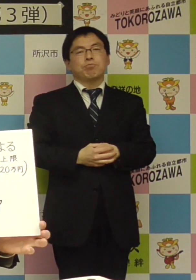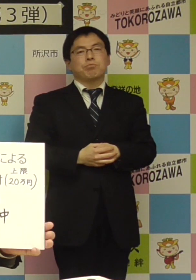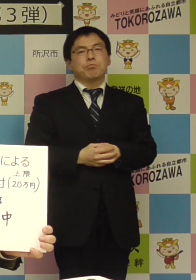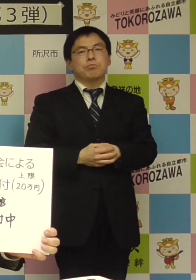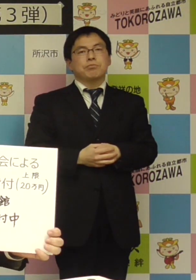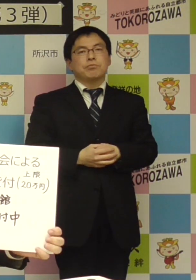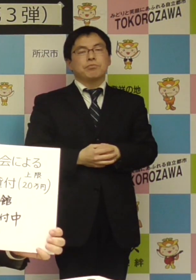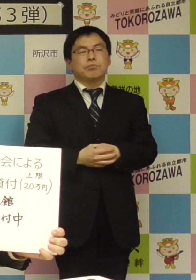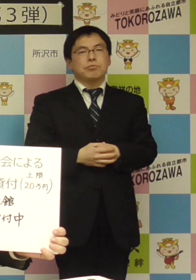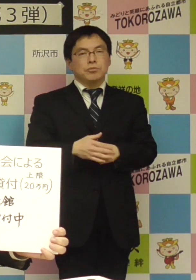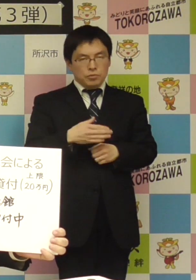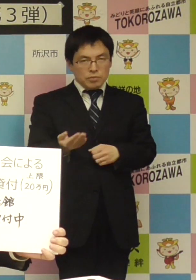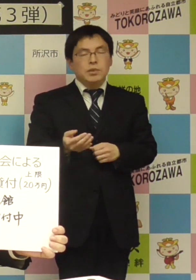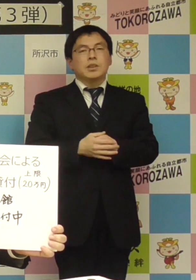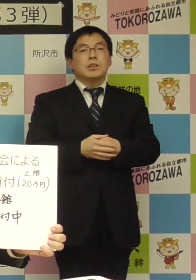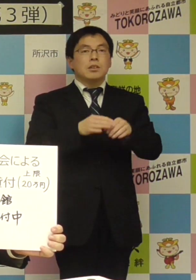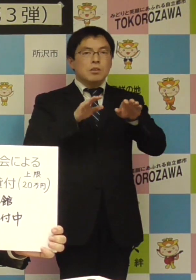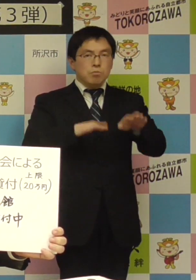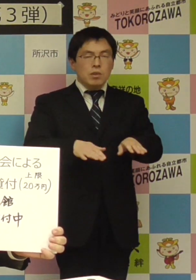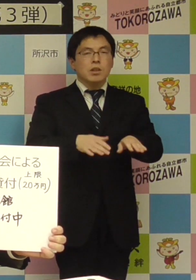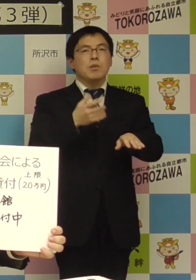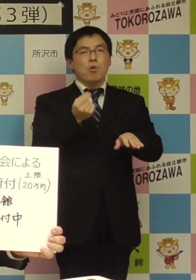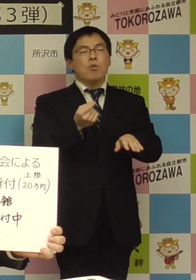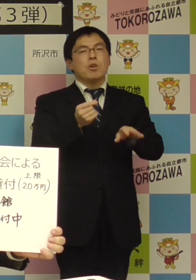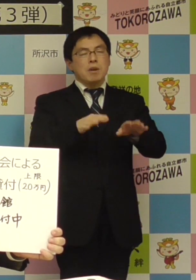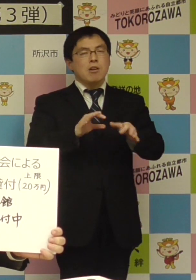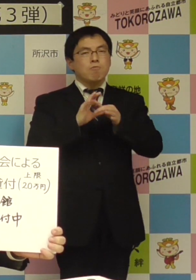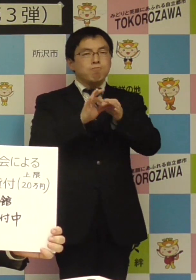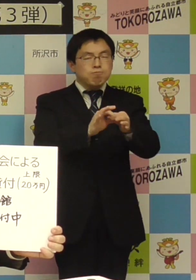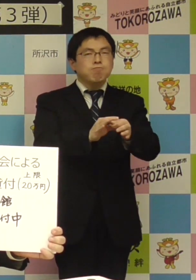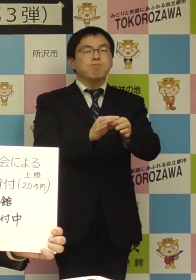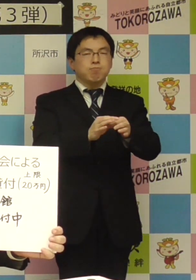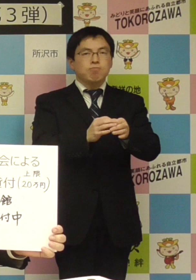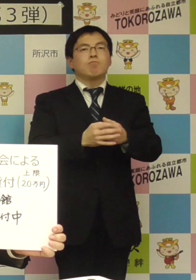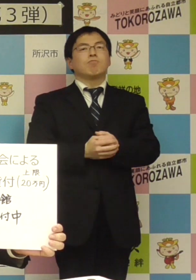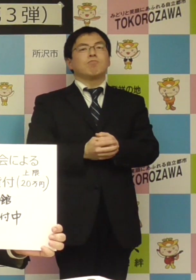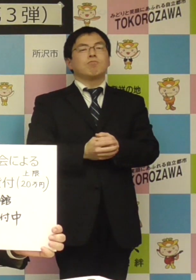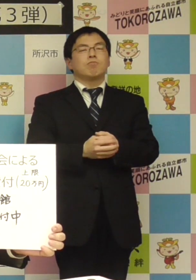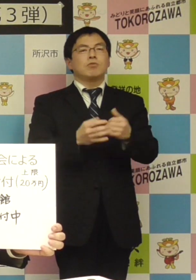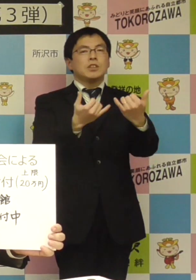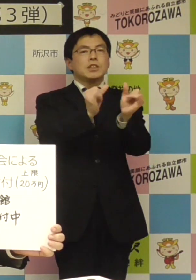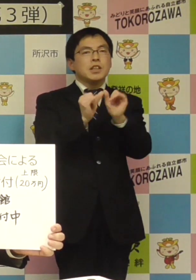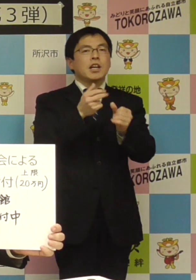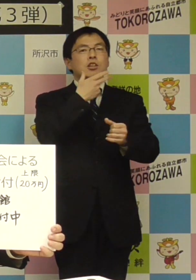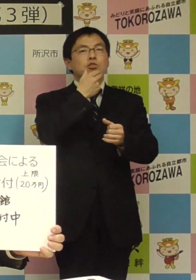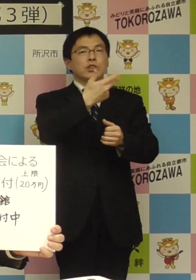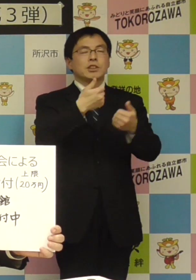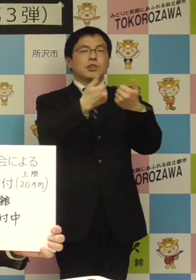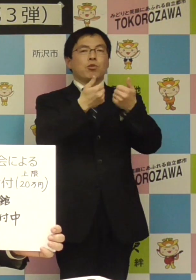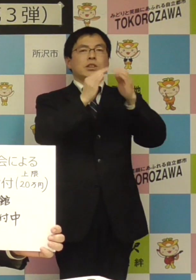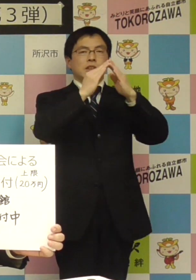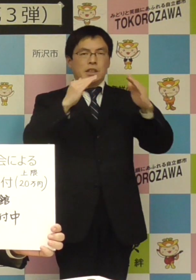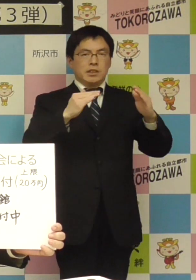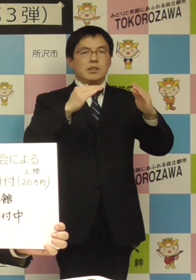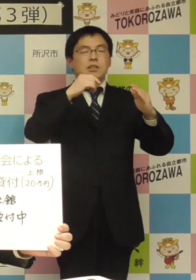続きまして、現在もすでに行われている社会福祉協議会